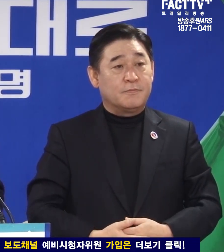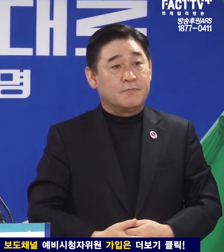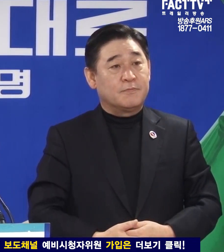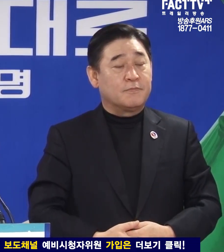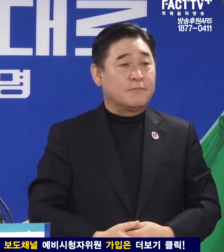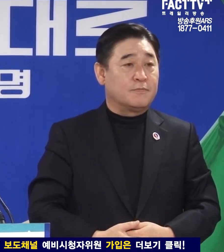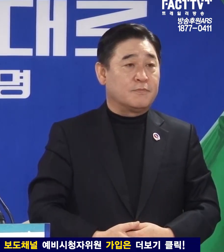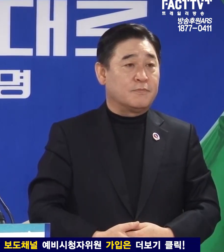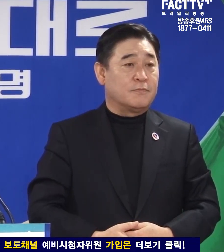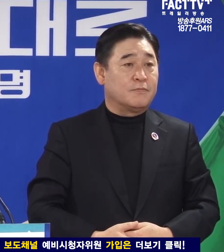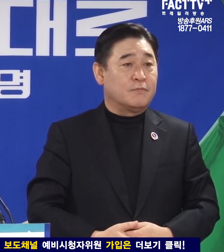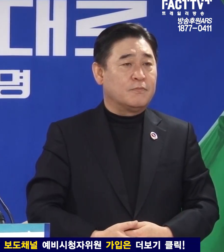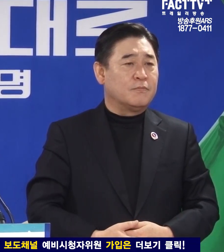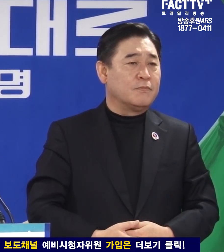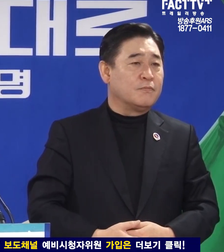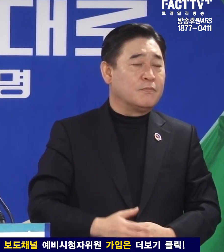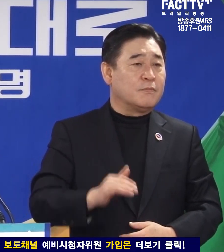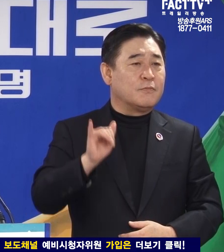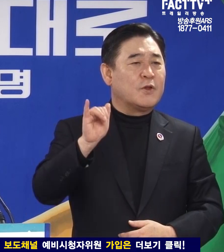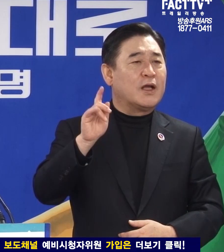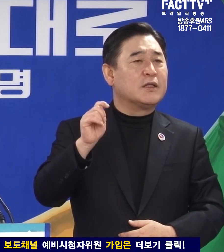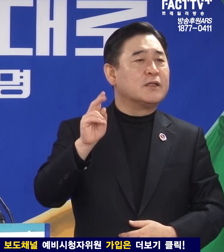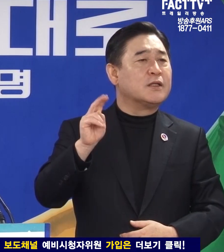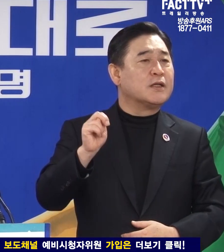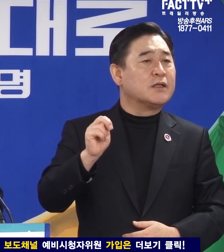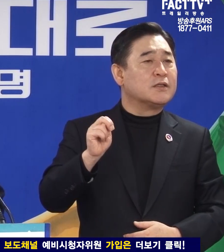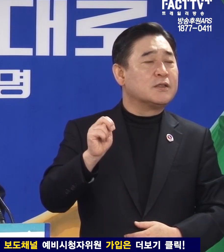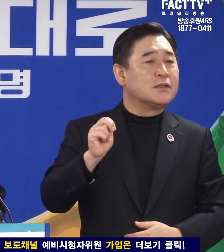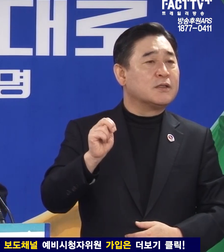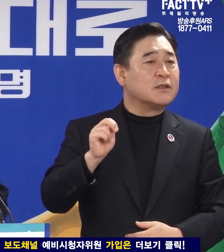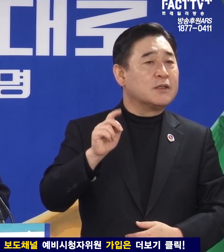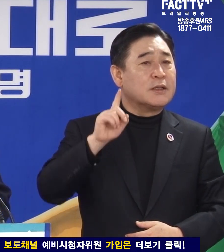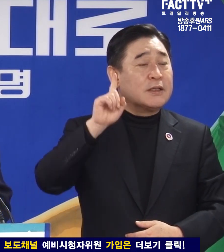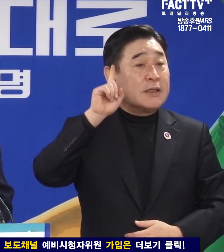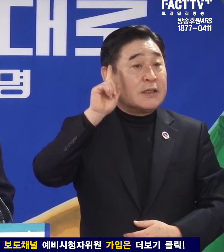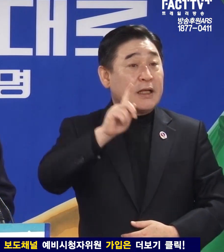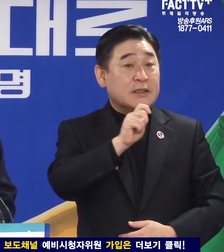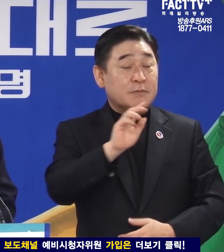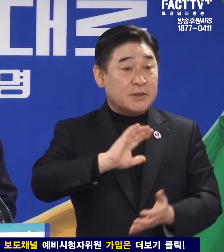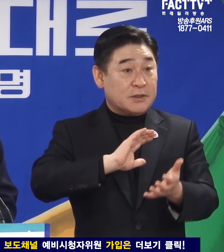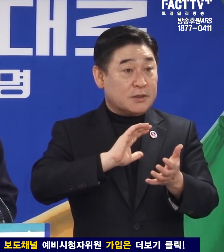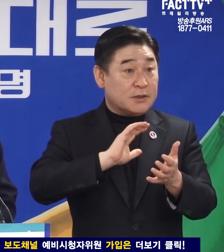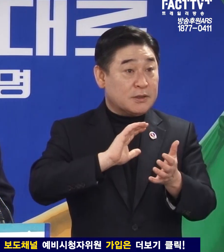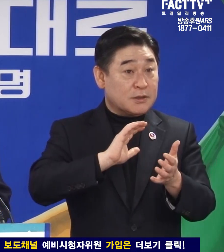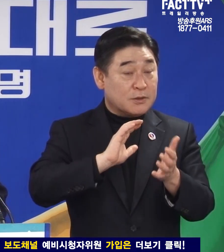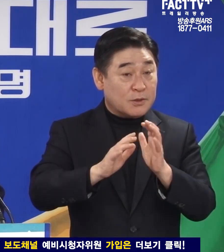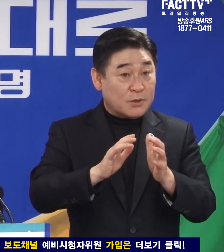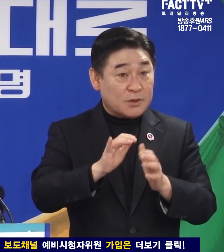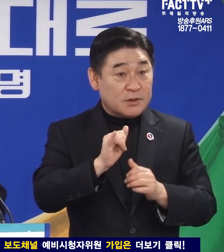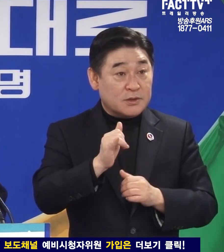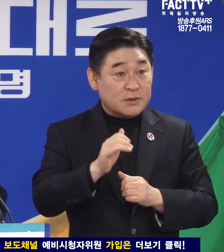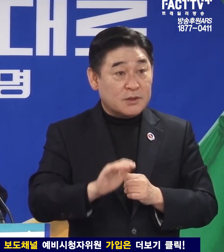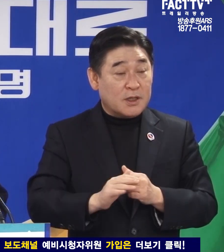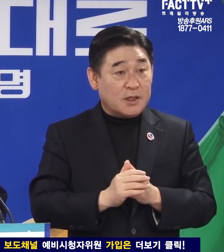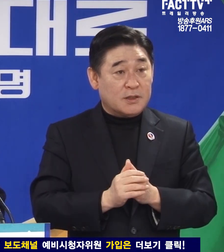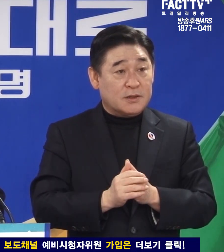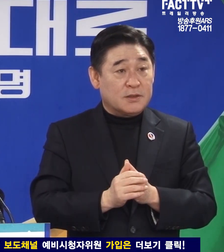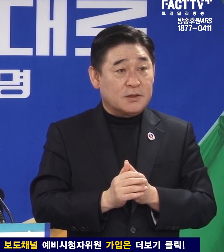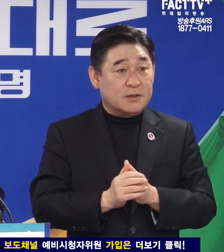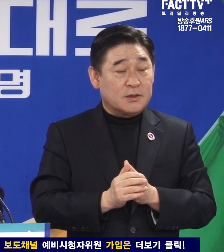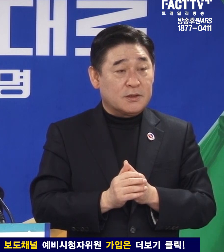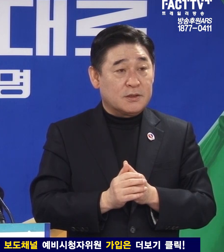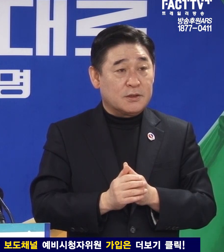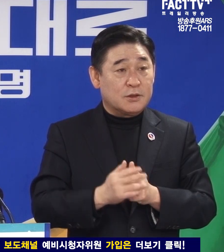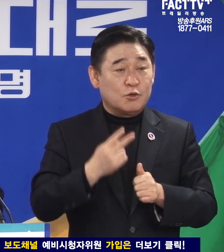네. 네. 아, 네. YTN 김태민인데요. 네. 내일 TV 토론이 굉장히 또 중요한 분수령이 될 것 같은데 내일 토론에